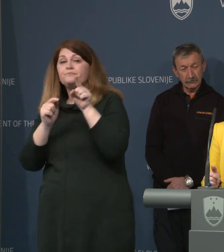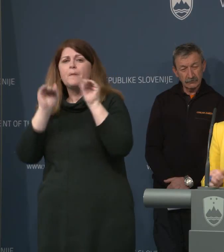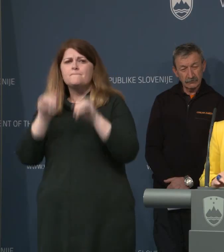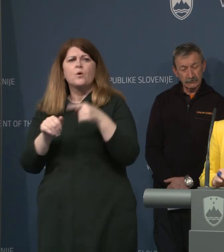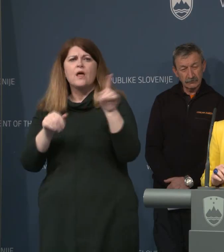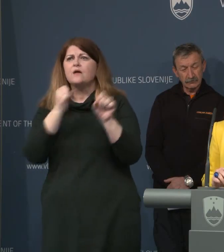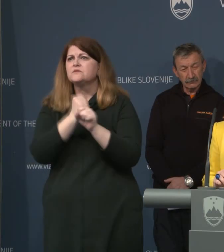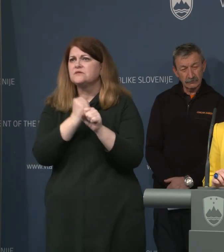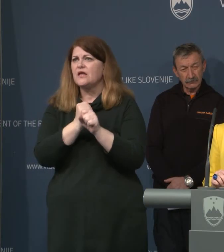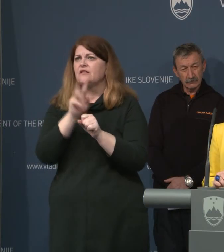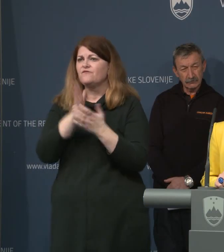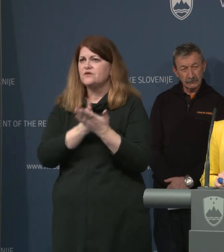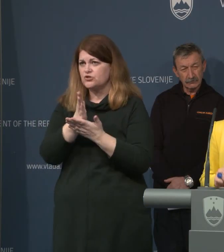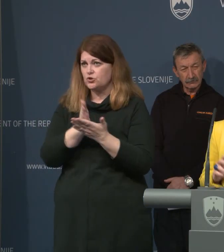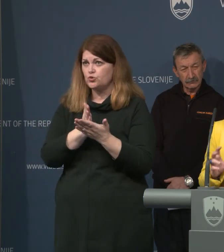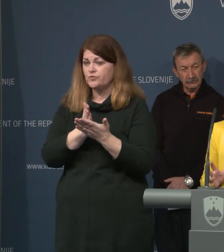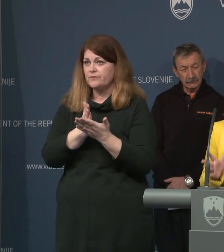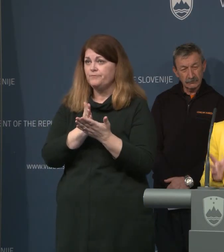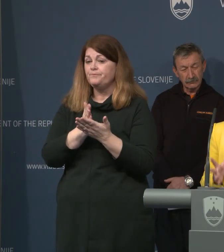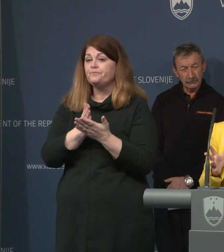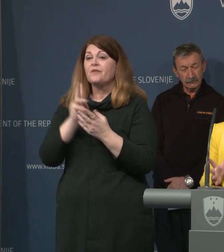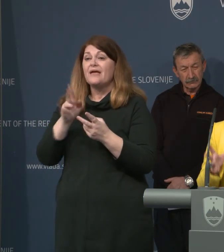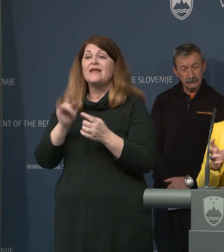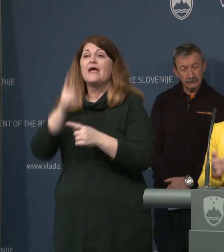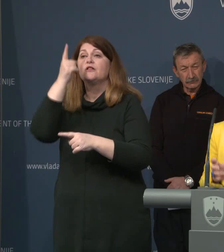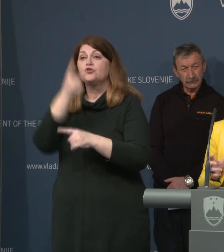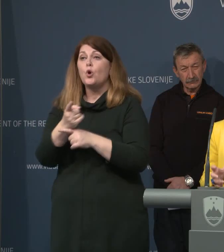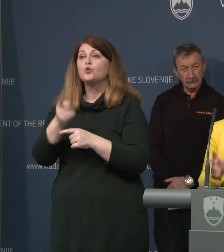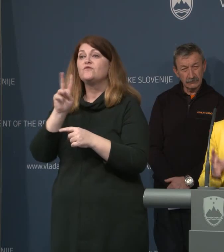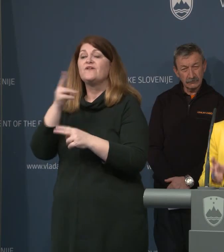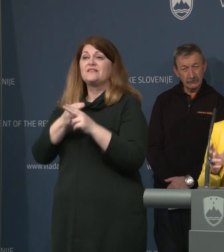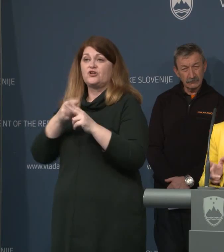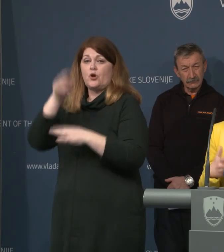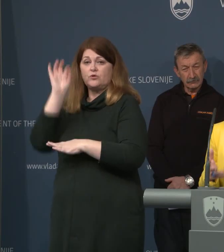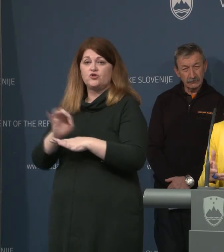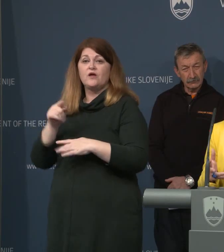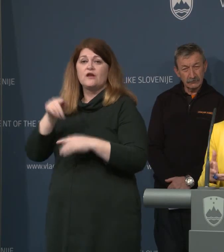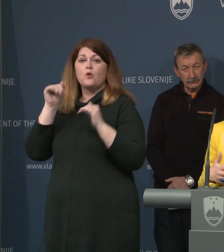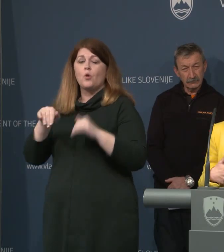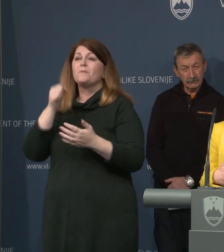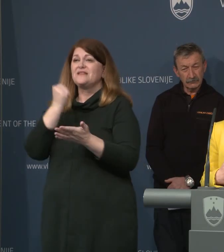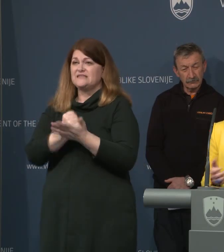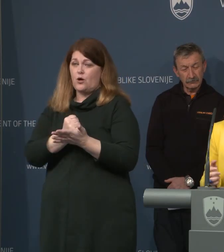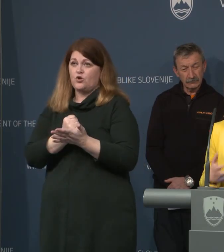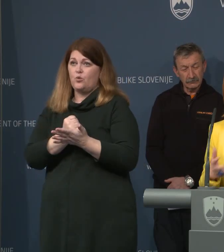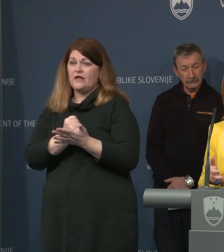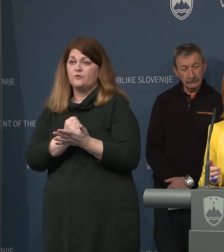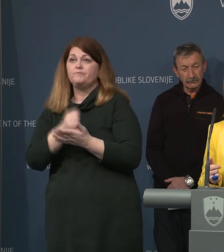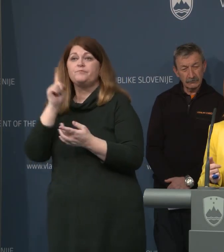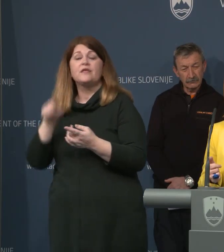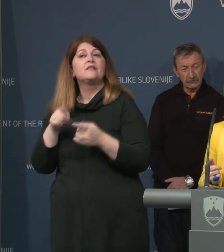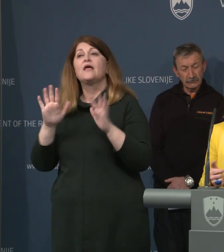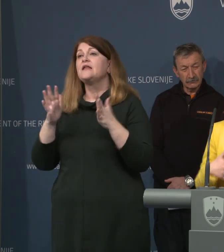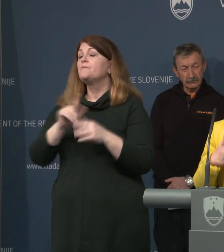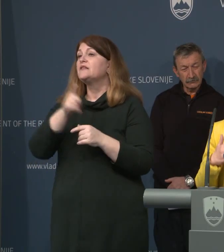morata biti v službi, ker je tako določeno v državnem načrtu, ker pač to mora biti zagotovljeno, a ne, in